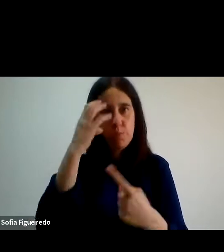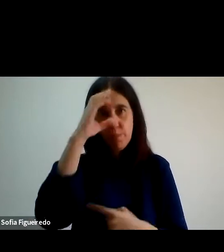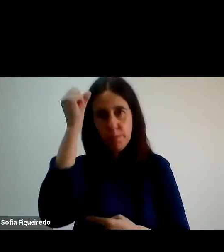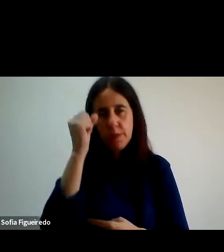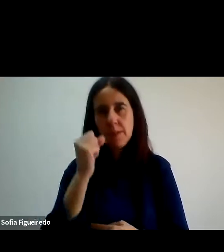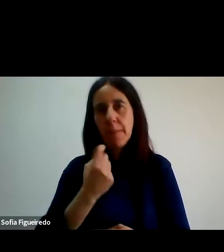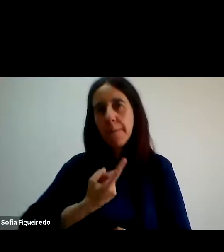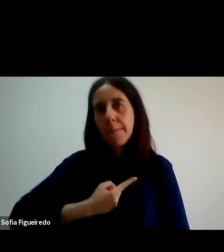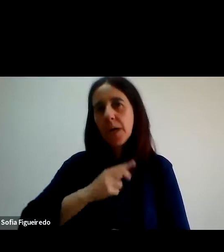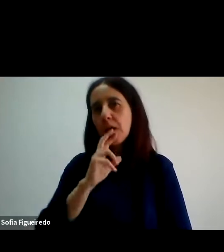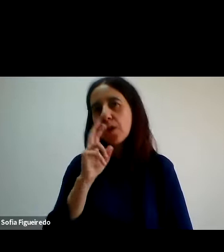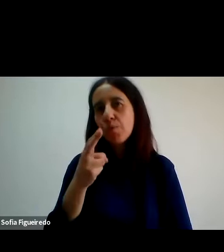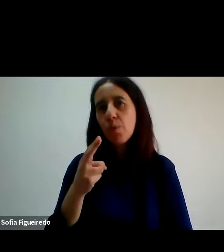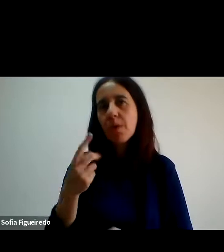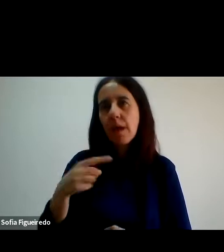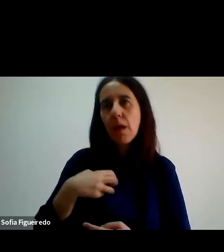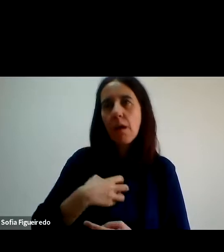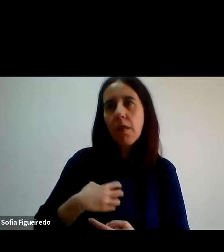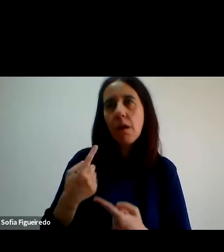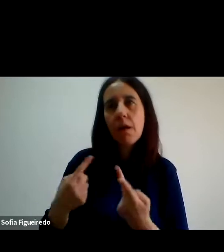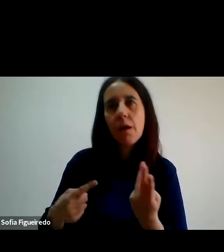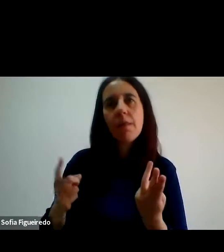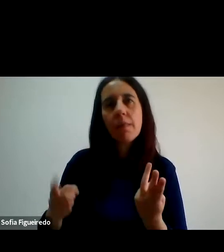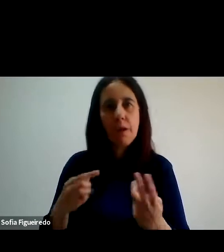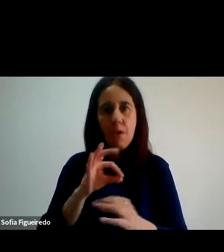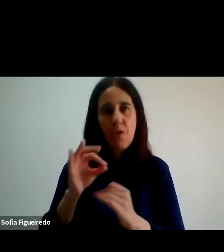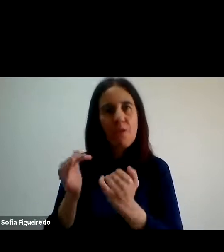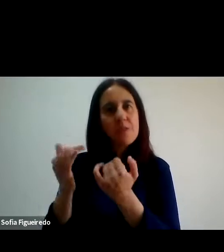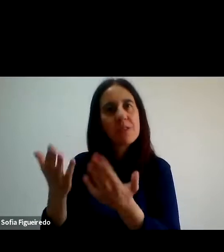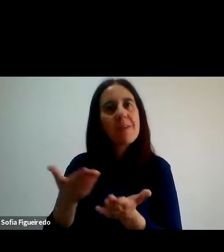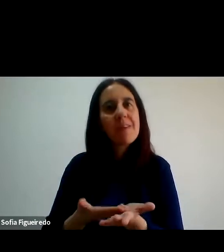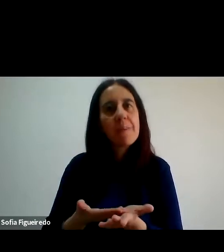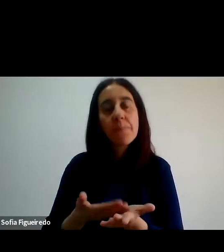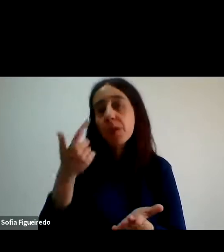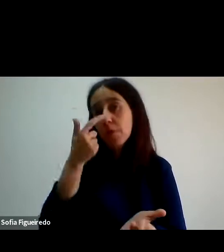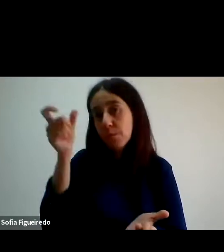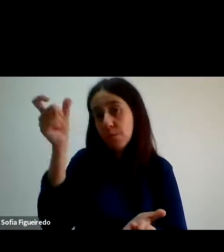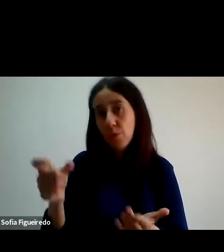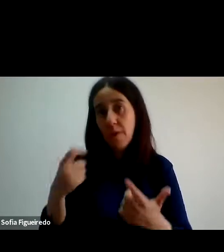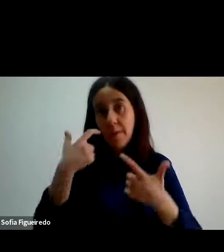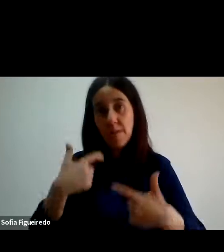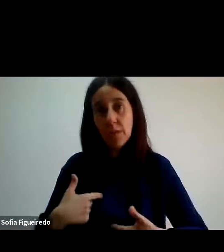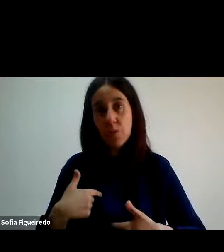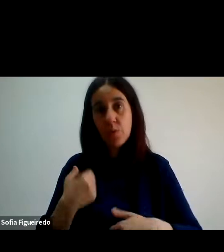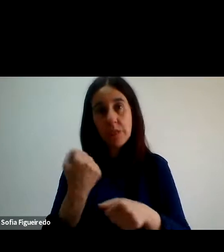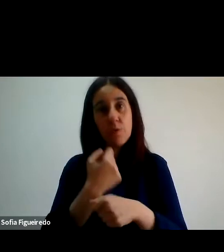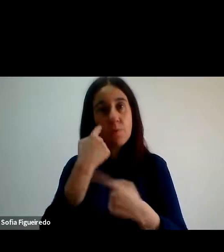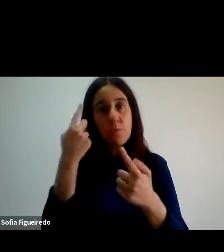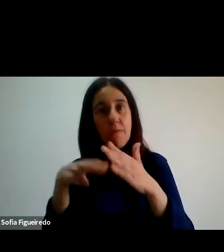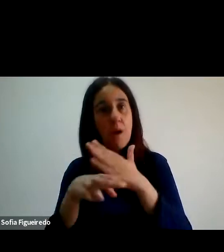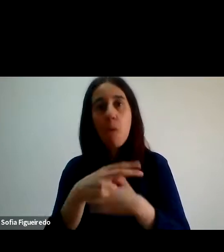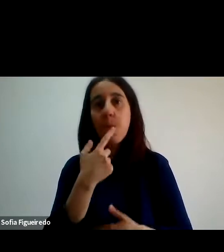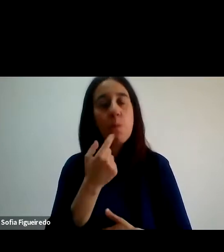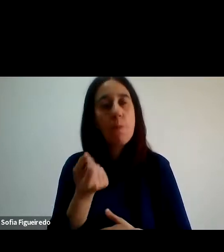saber responder às dores que as pessoas têm com aquilo que temos para oferecer. Se a pessoa não pode ir fisicamente a um determinado serviço público, por que é que